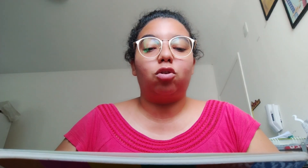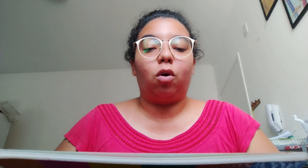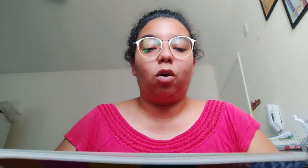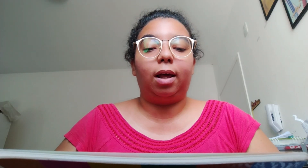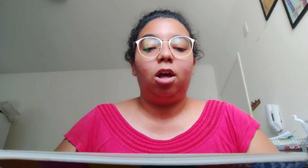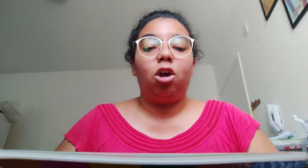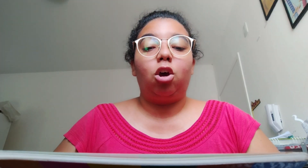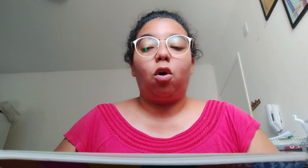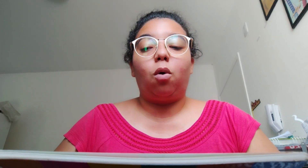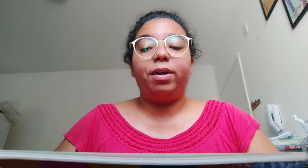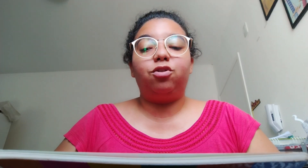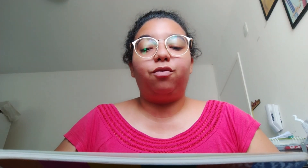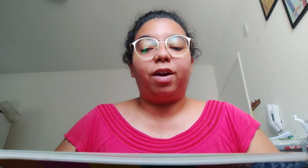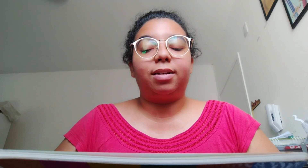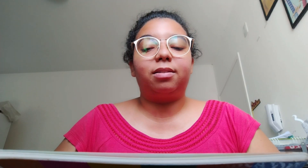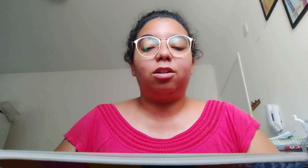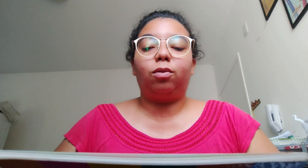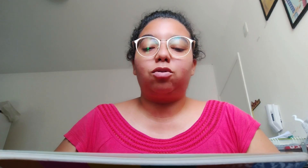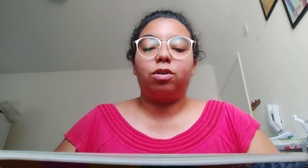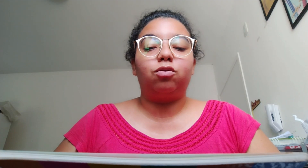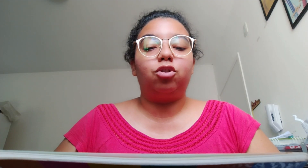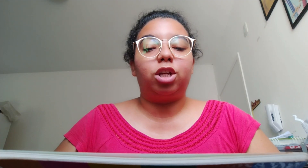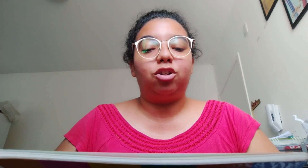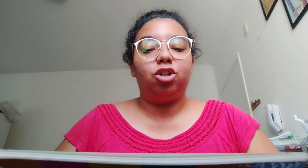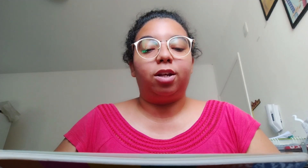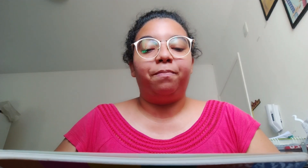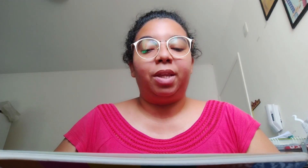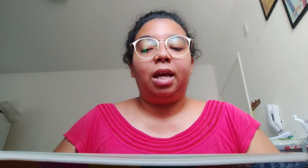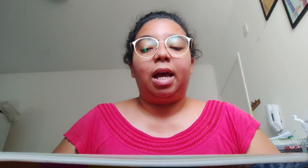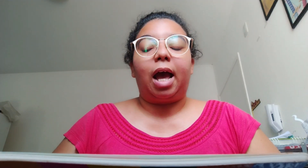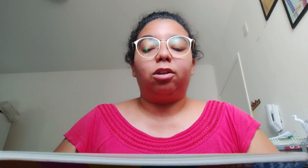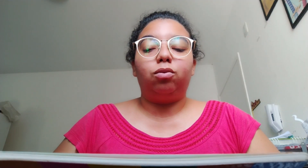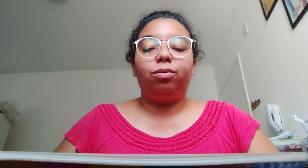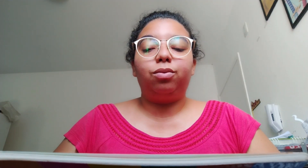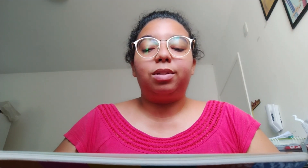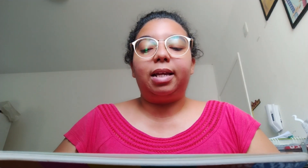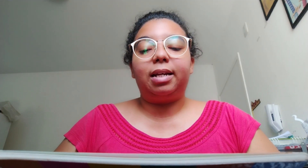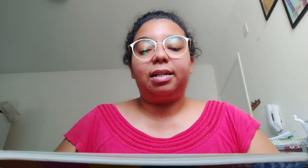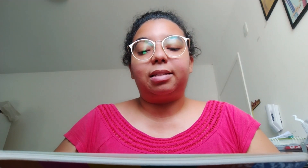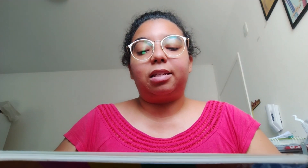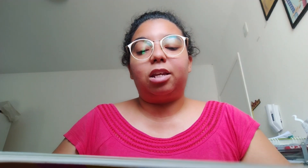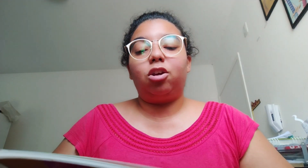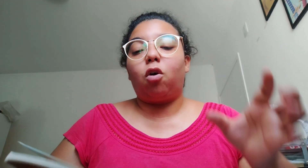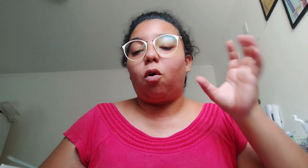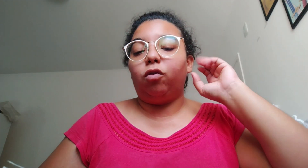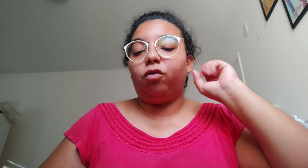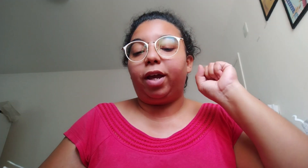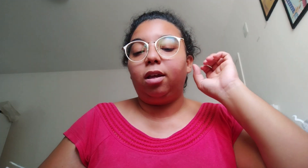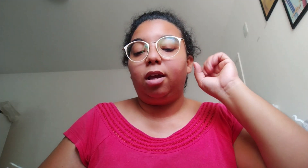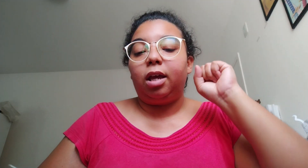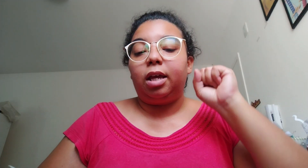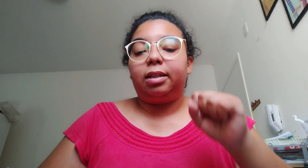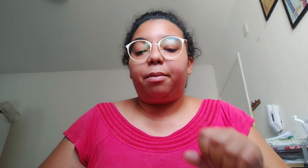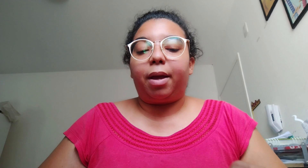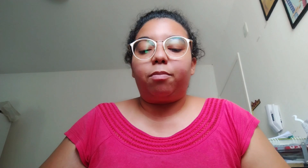escola ou em diversas situações do dia a dia. Adultos e crianças que ouvem também